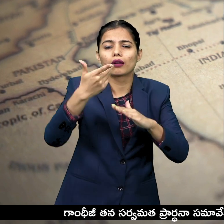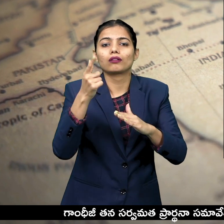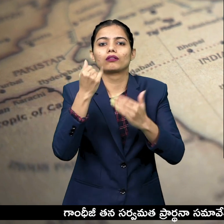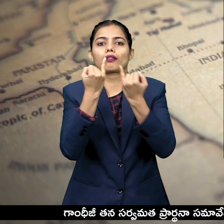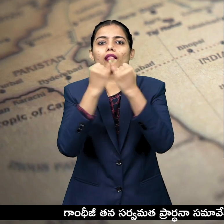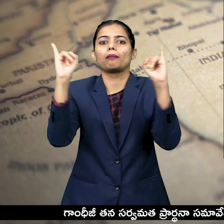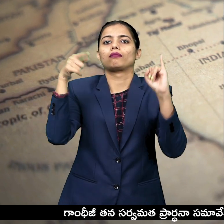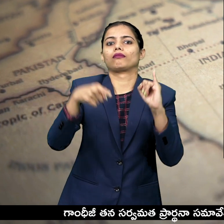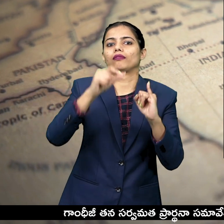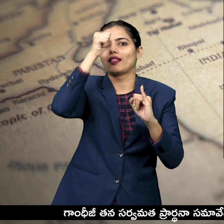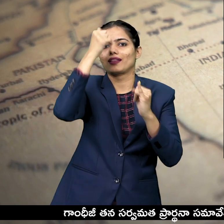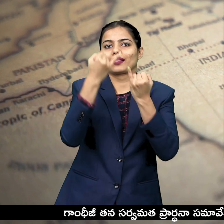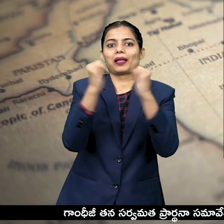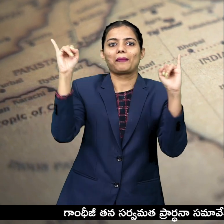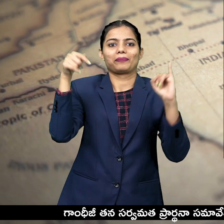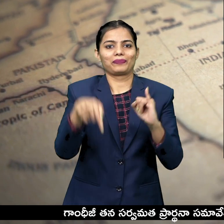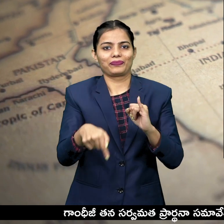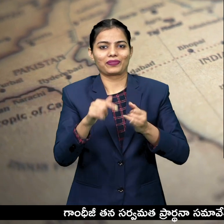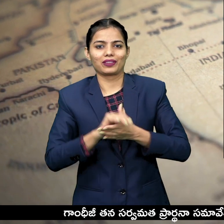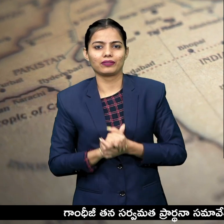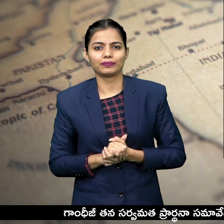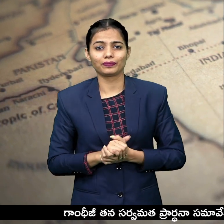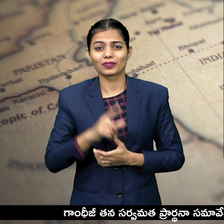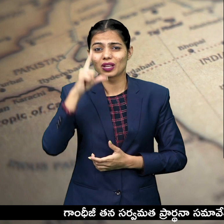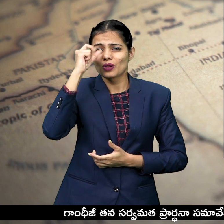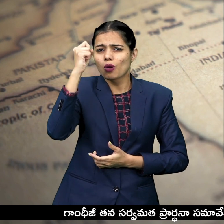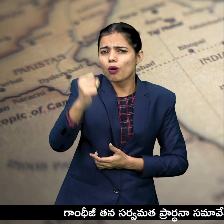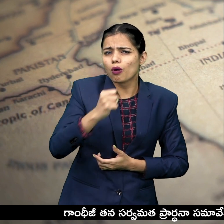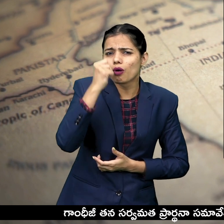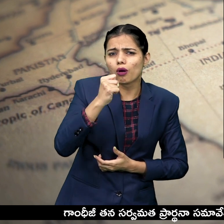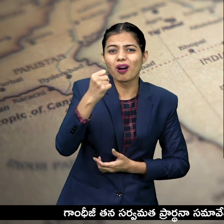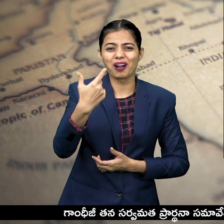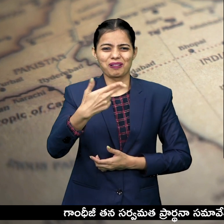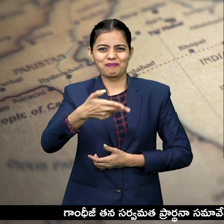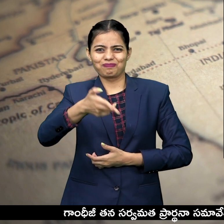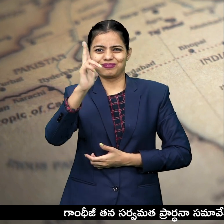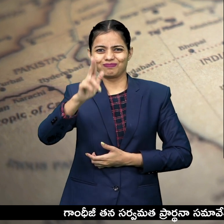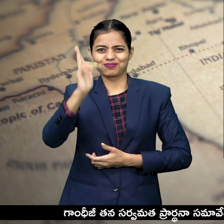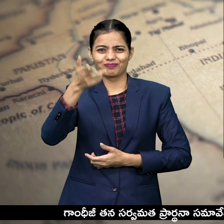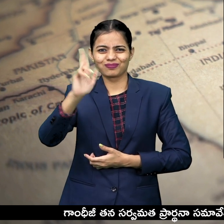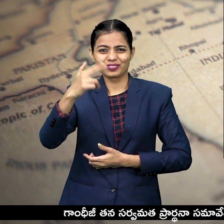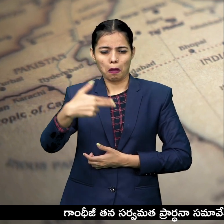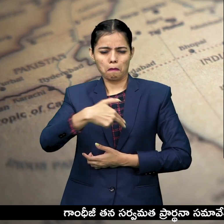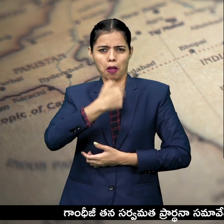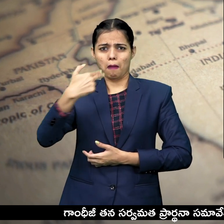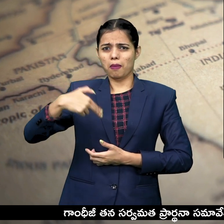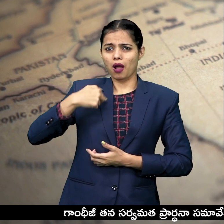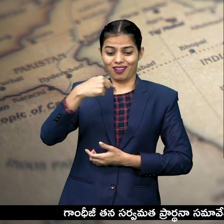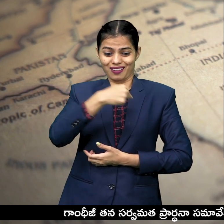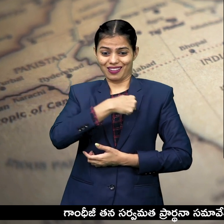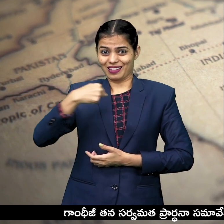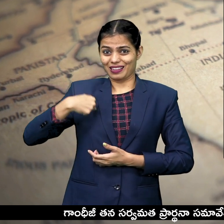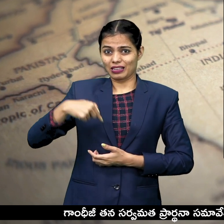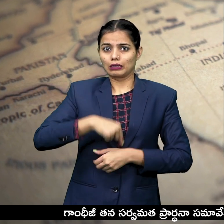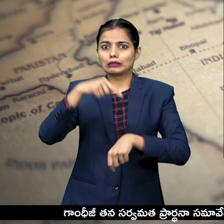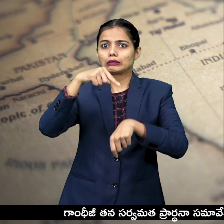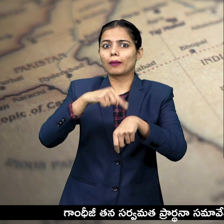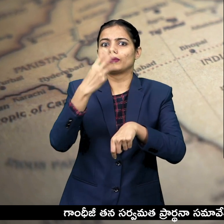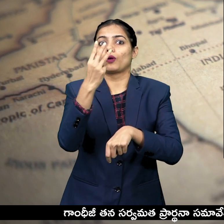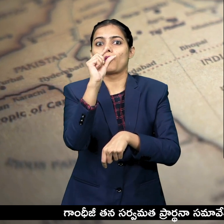తన సర్వమత ప్రార్థనా సమావేశానికి వెళుతుండగా 3 బుల్లెట్లతో కాల్చబడ్డారు.